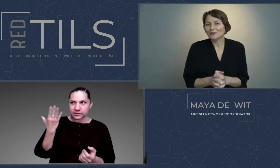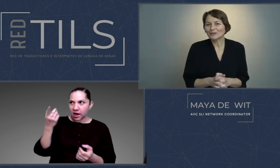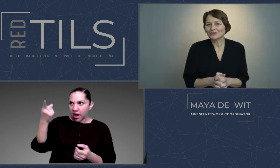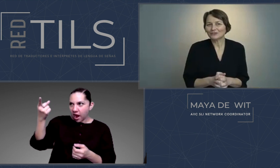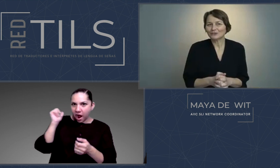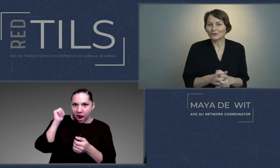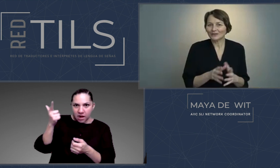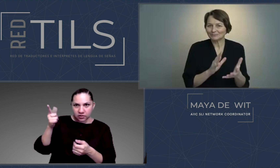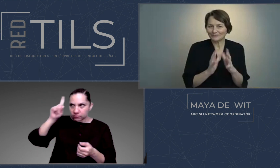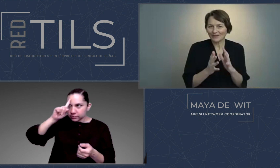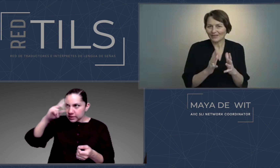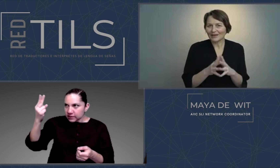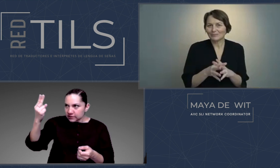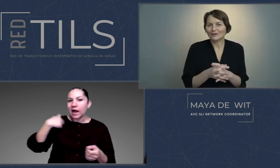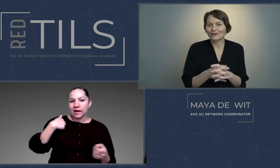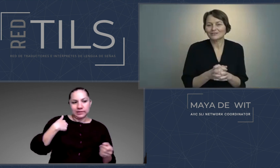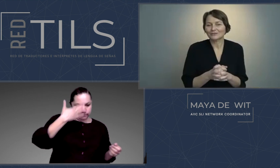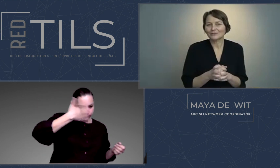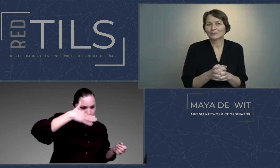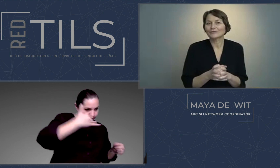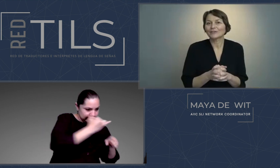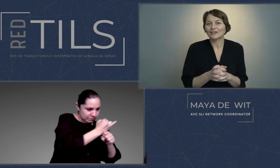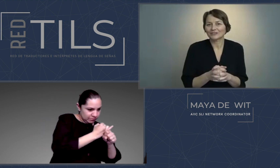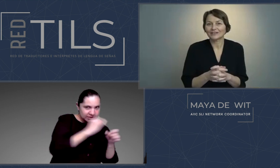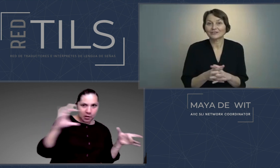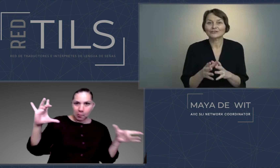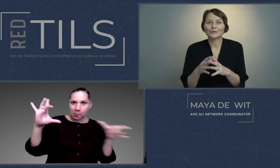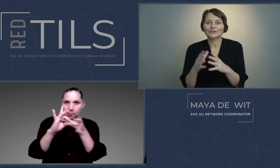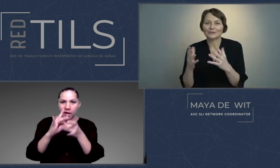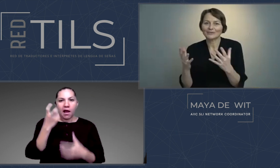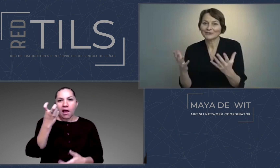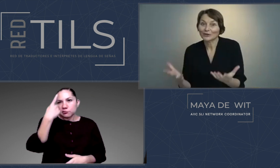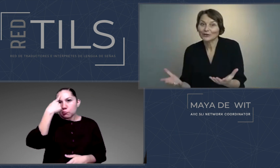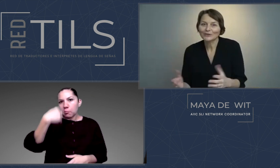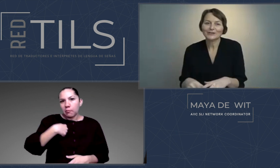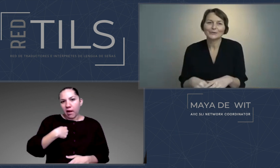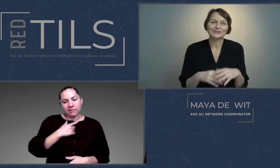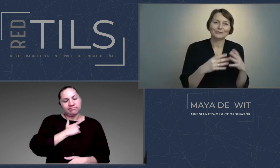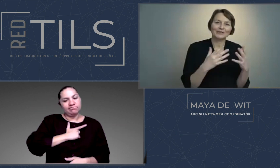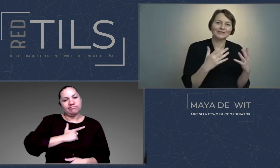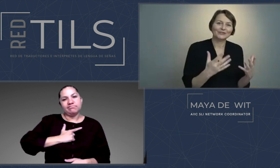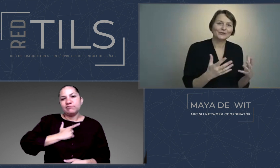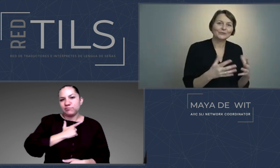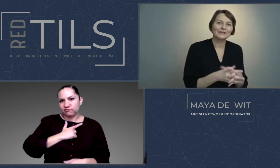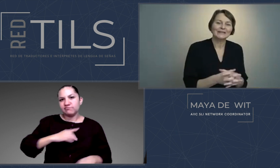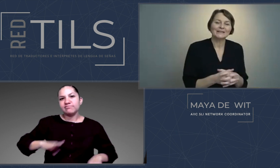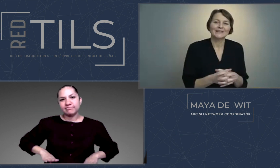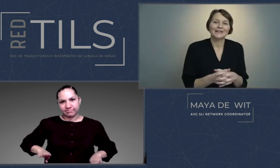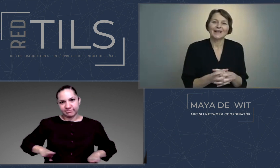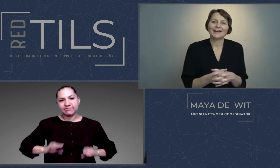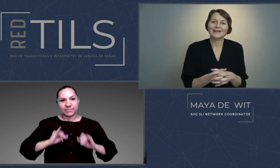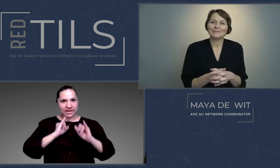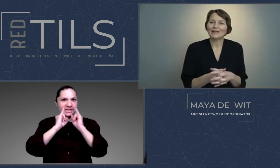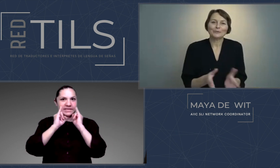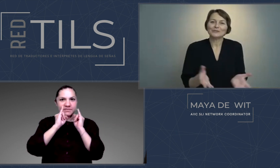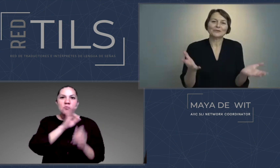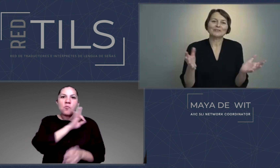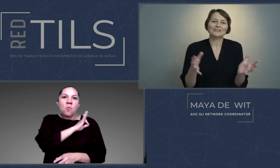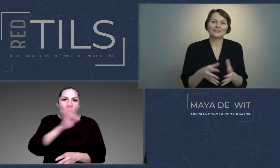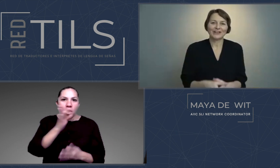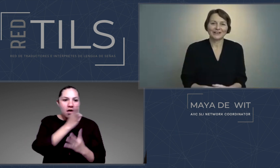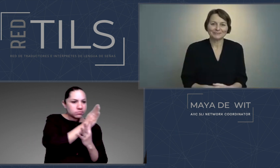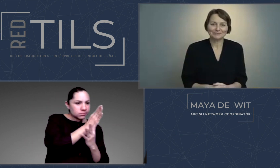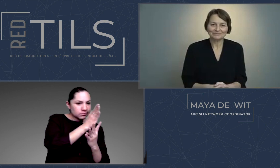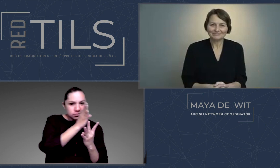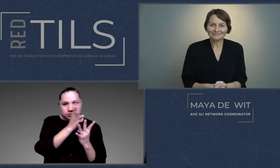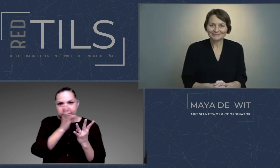porque siempre hay temas de interés. Entonces, esa parte de la profesión es algo muy disfrutable. Siempre hay algo que